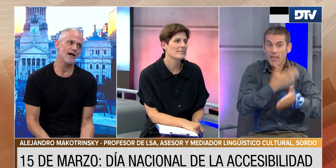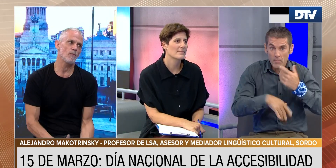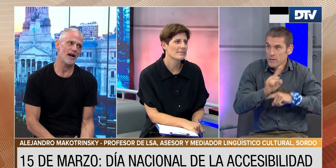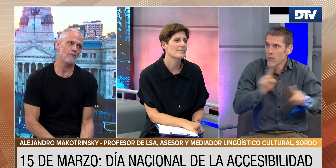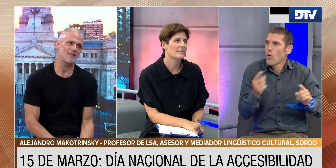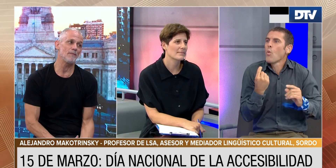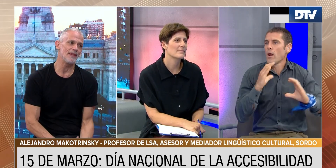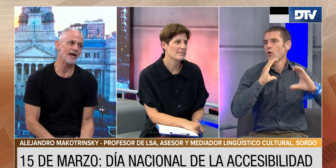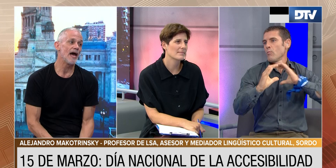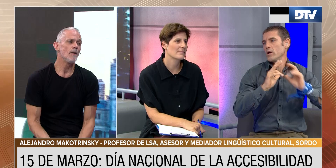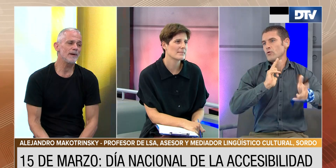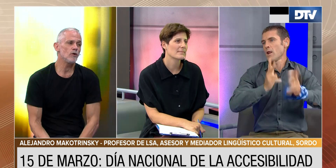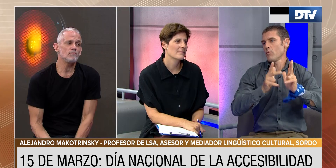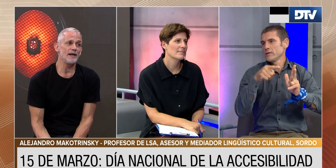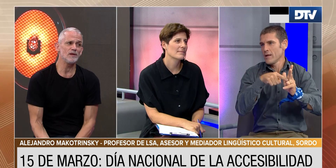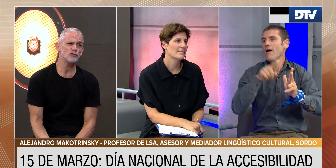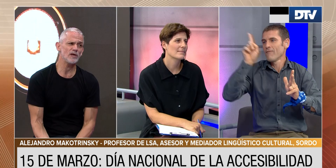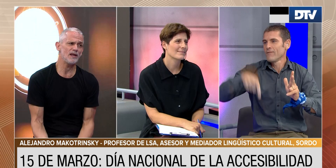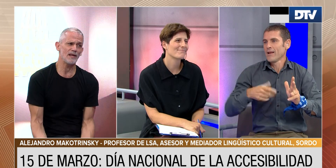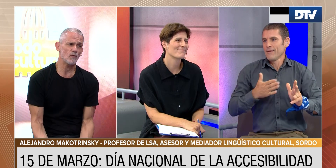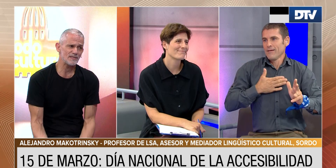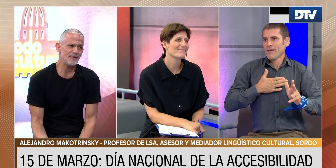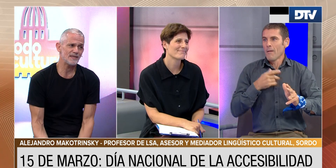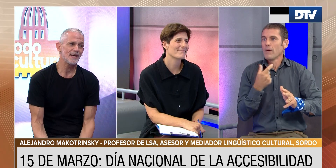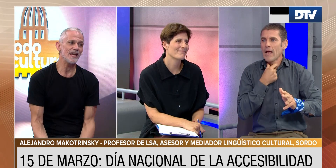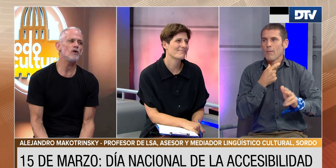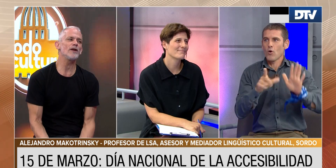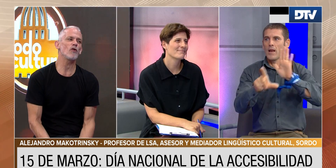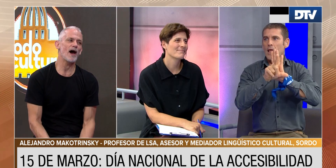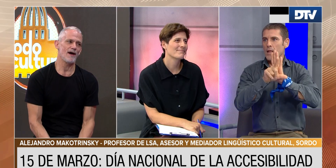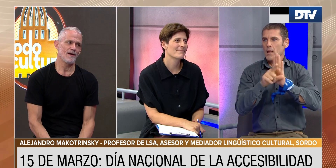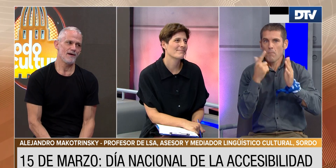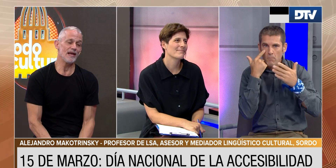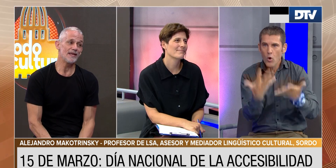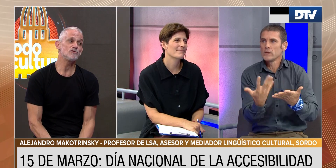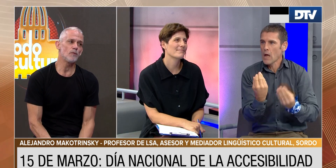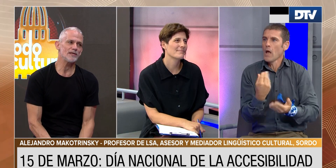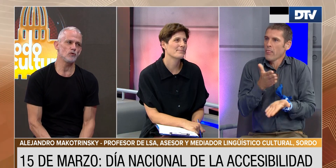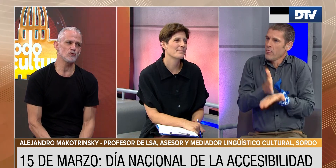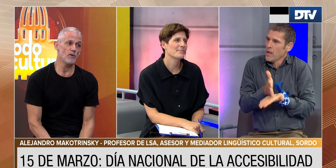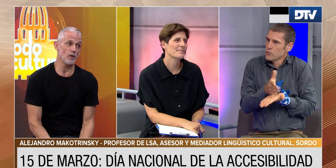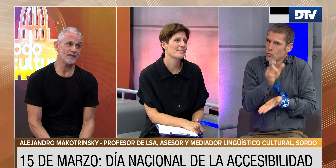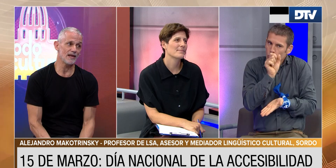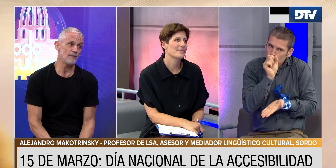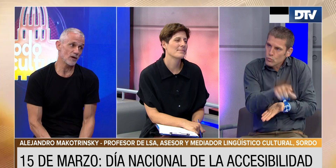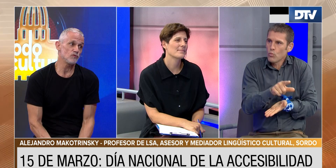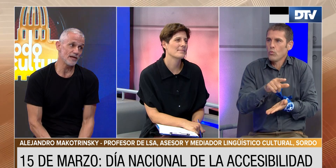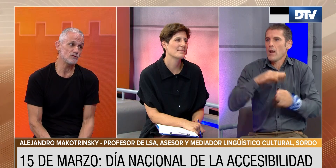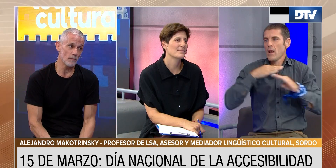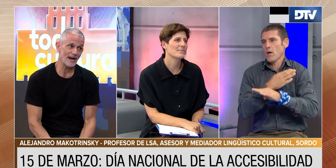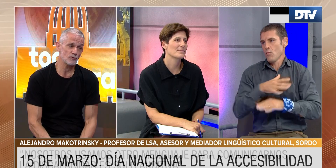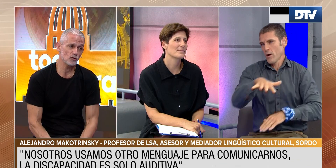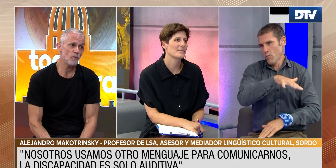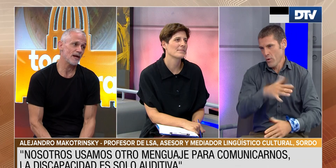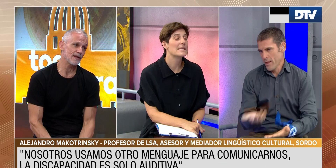rehabilitatoria, digamos, para la parte médica. Pero a nivel social, la lengua de señas es lo que nos da el derecho y por eso luchamos por esta ley, porque es un